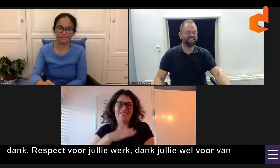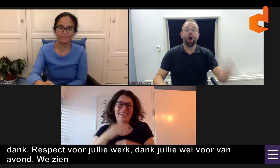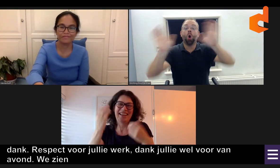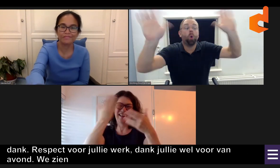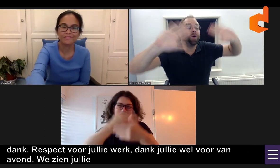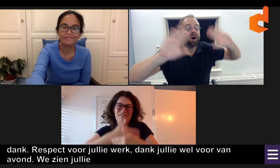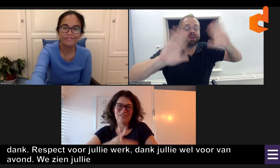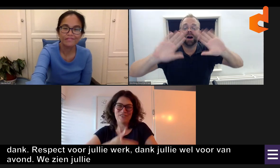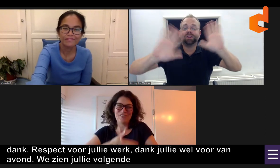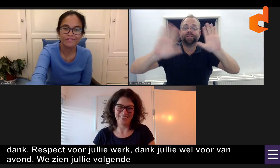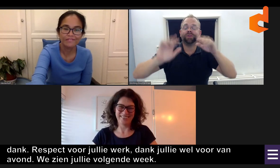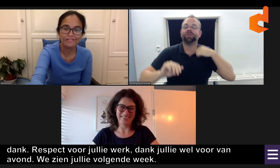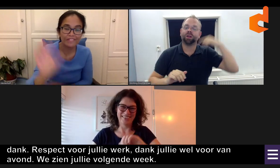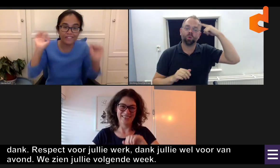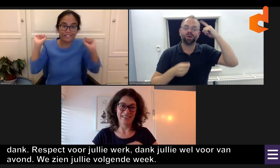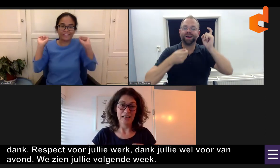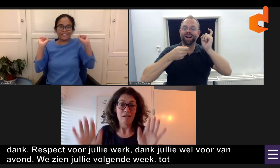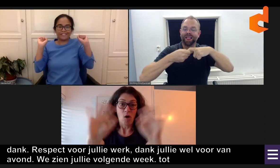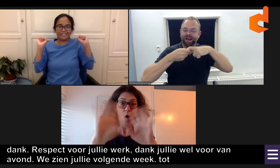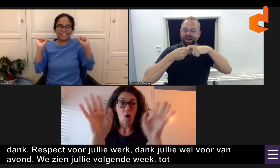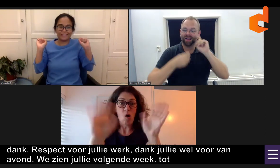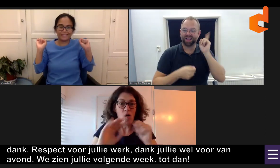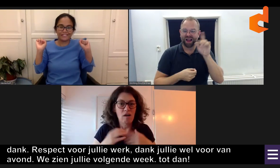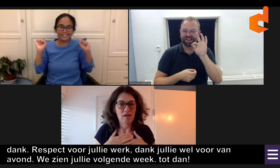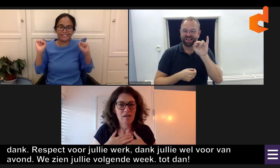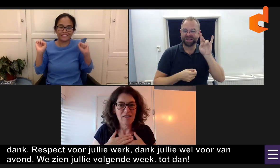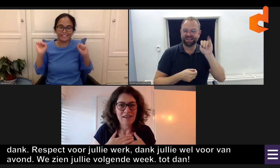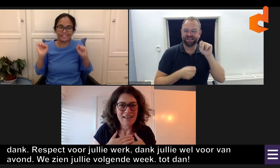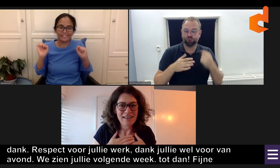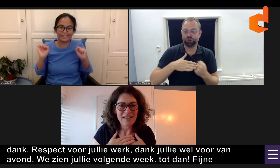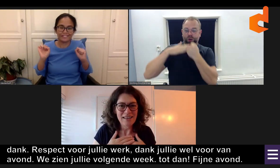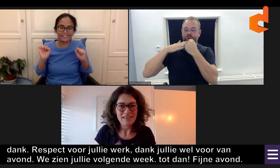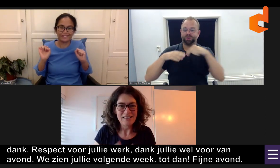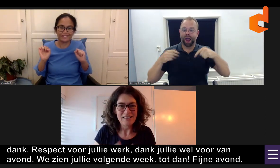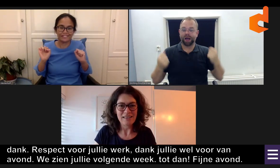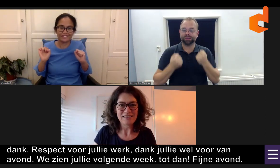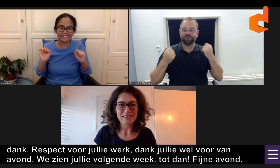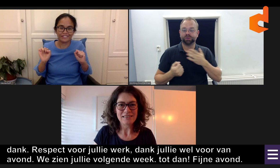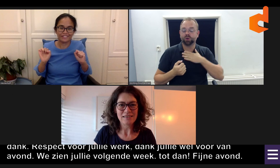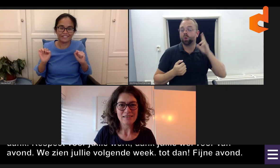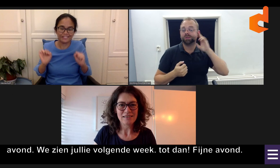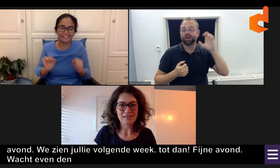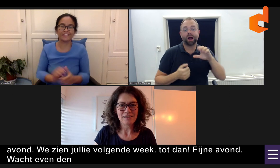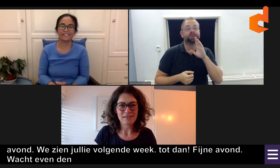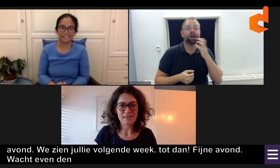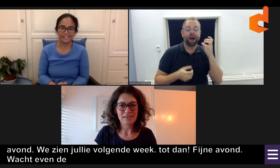dan. Fijne avond. Oh, wacht even, Dennis. Nog even de link naar Tiki, hè, ter ondersteuning van al